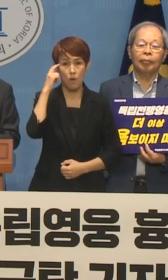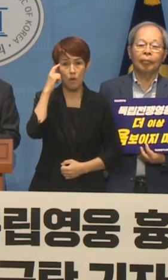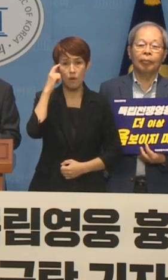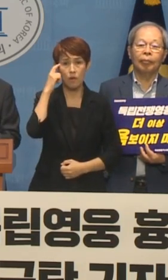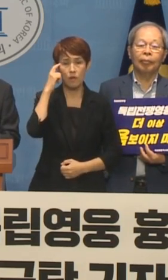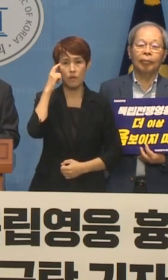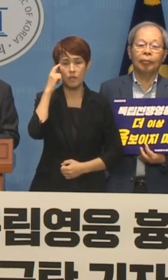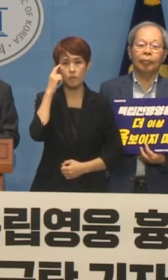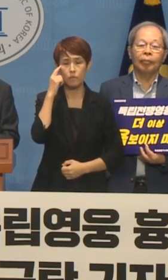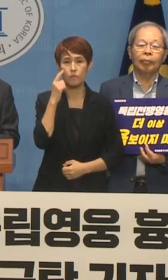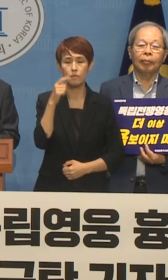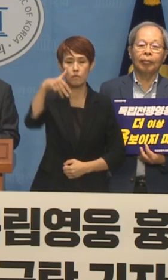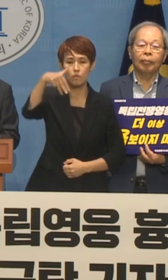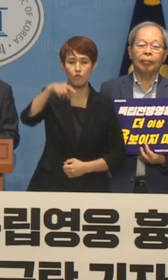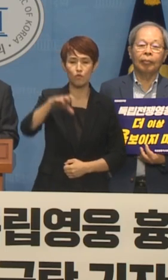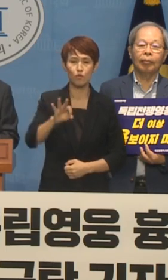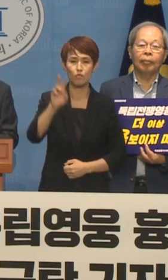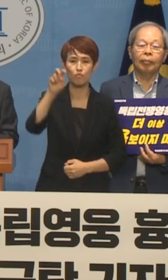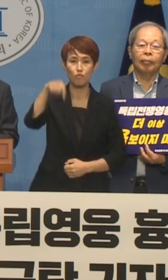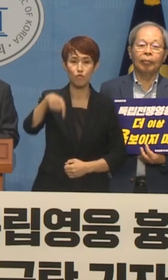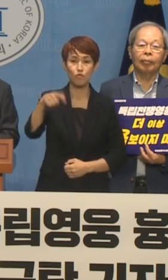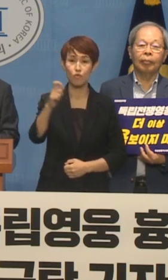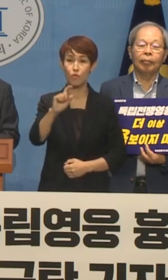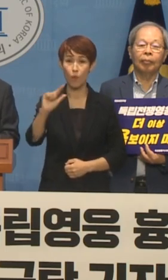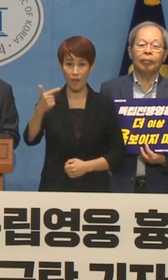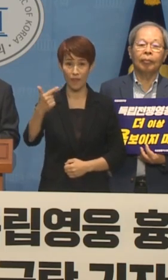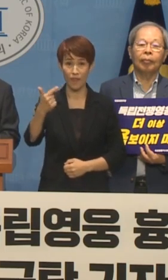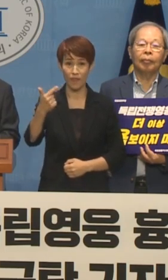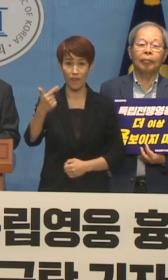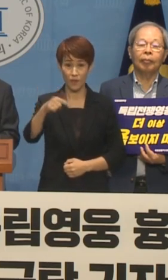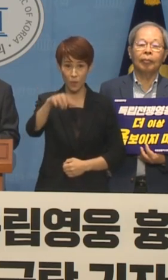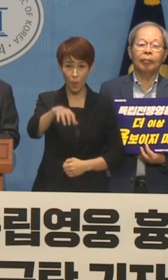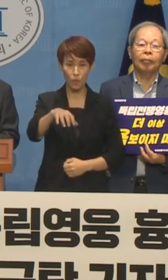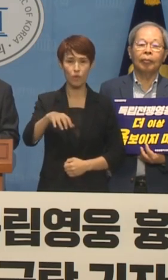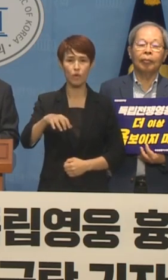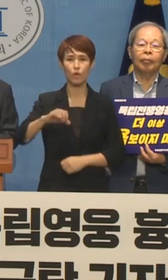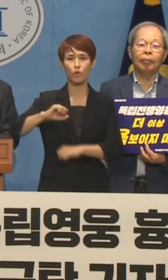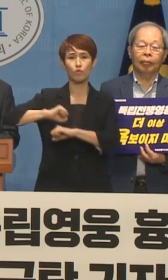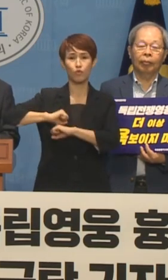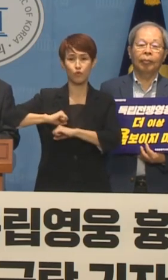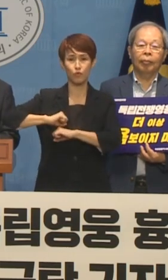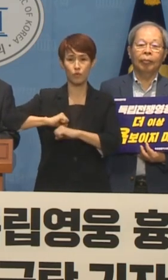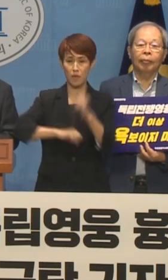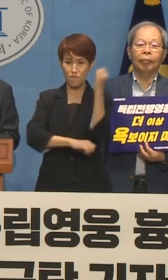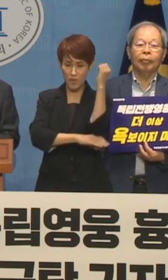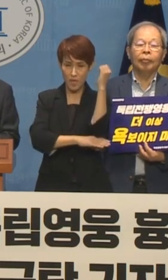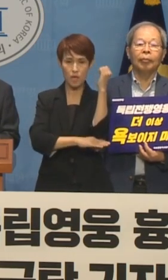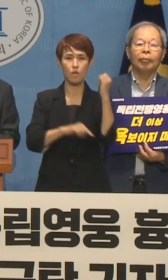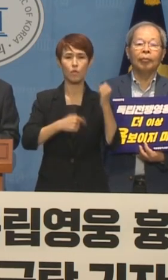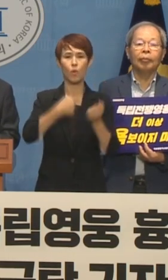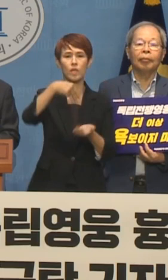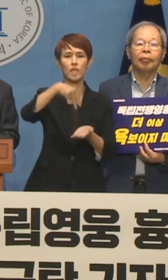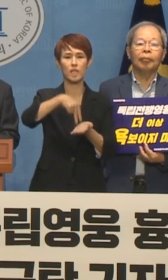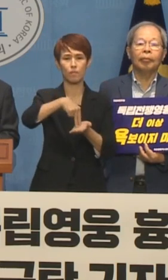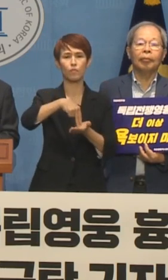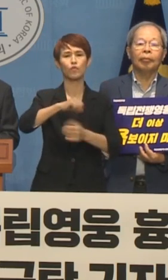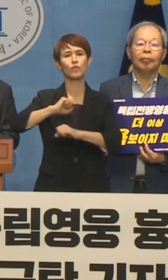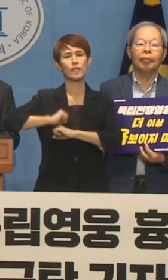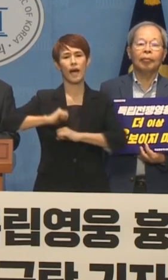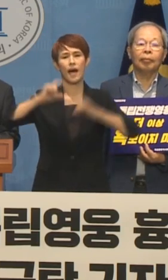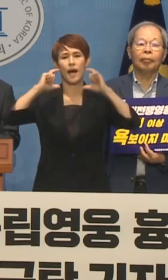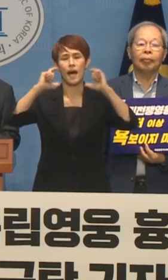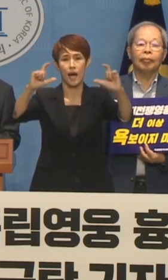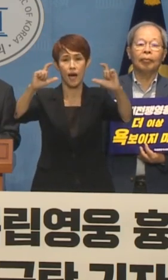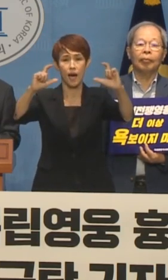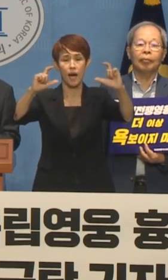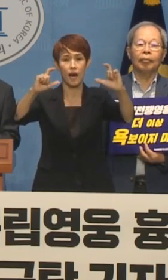지금 충무관 앞에 있는데 그 자리가 바로 국군의 뿌리가 독립군 광복군이다라고 선언을 하면서 그